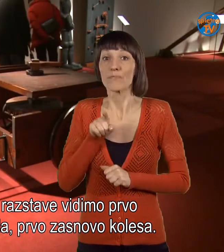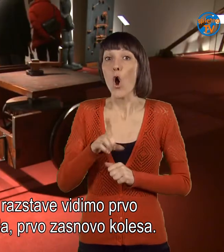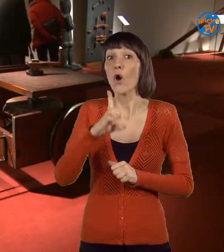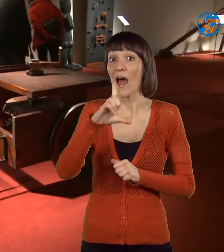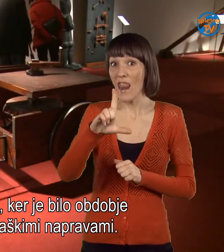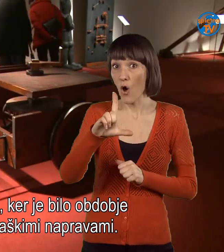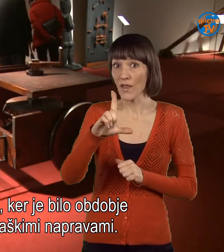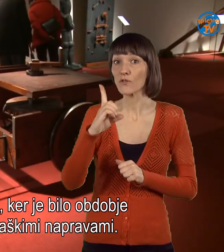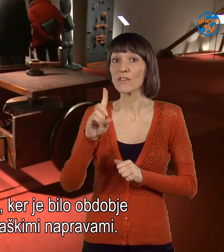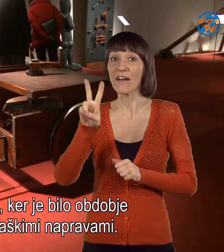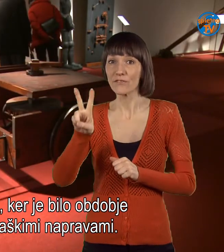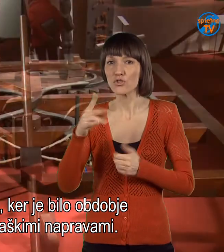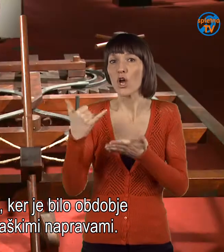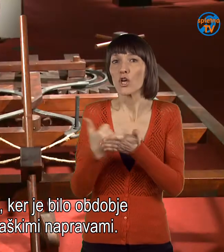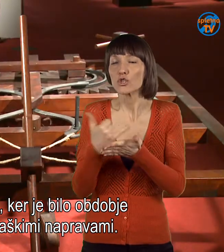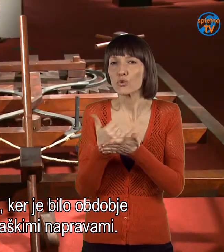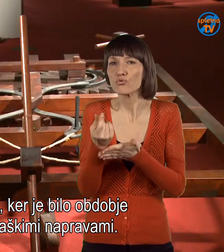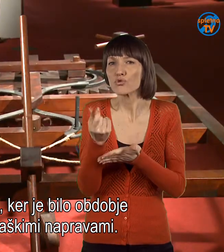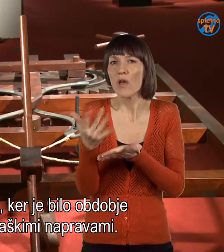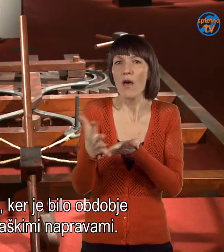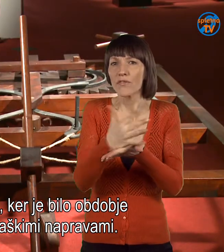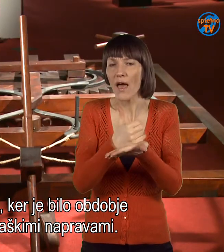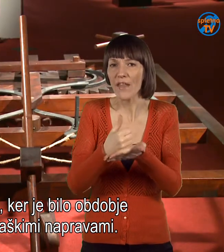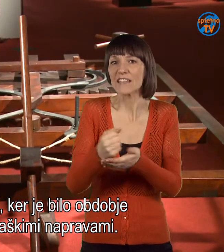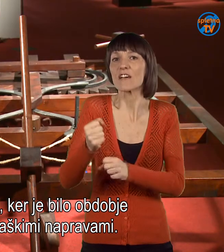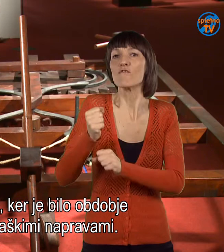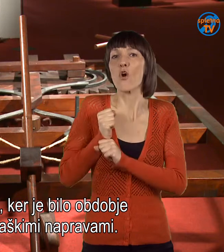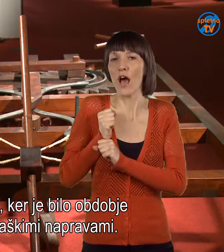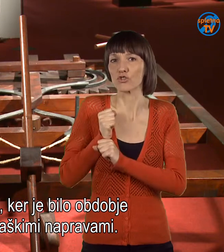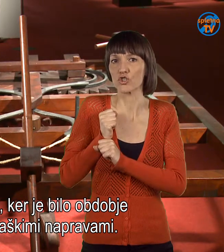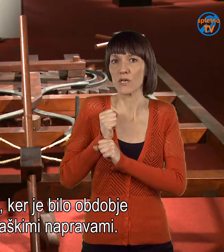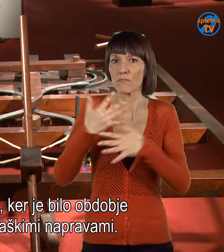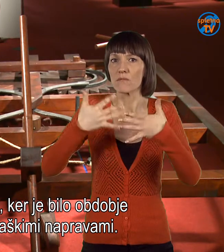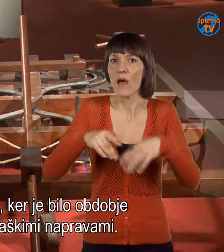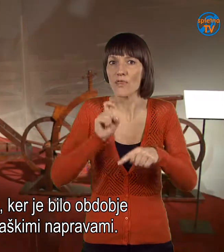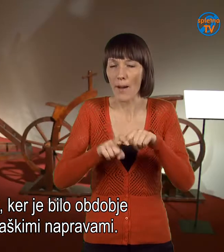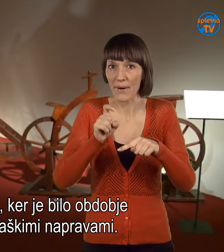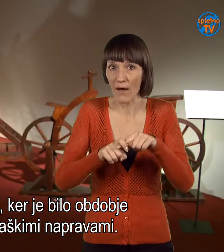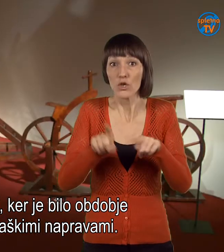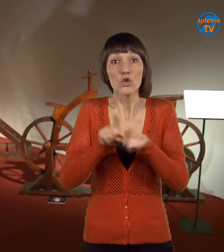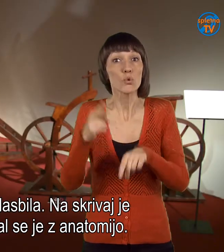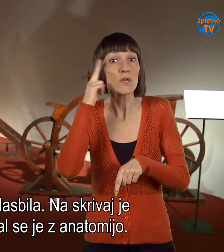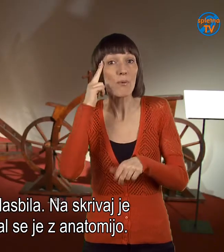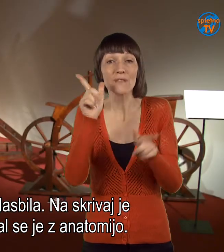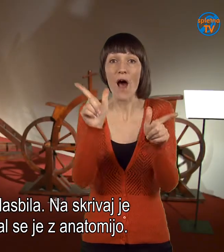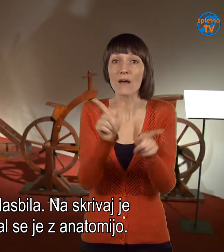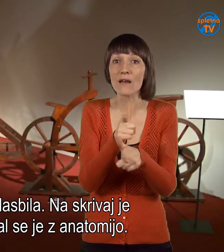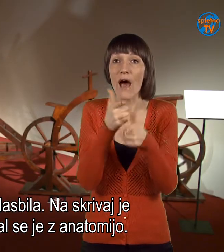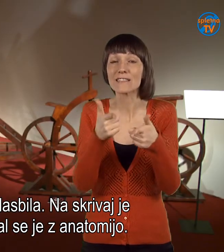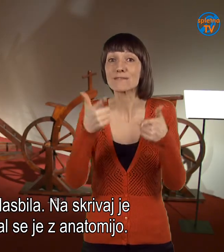Denar je služil, ker je pač bilo obdobje tako, z vojaškimi napravami, niso mu tuja